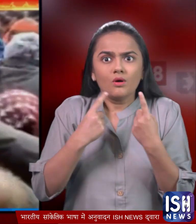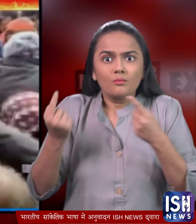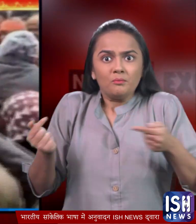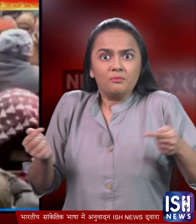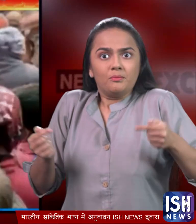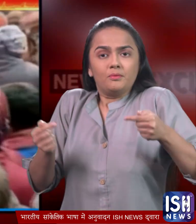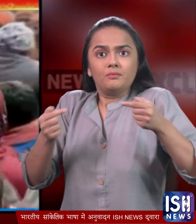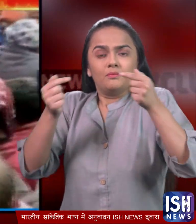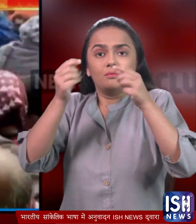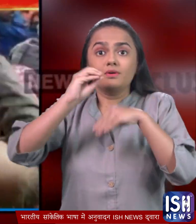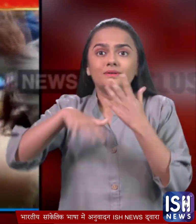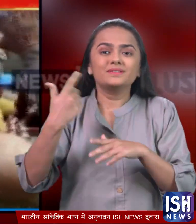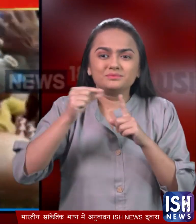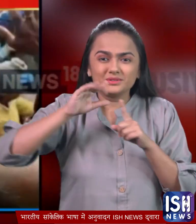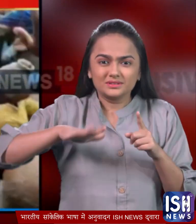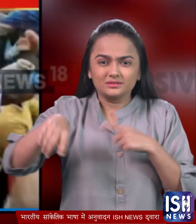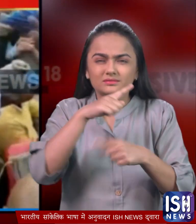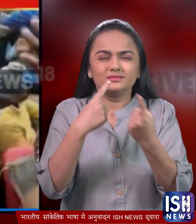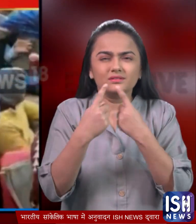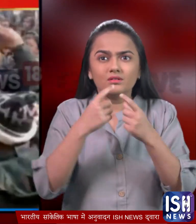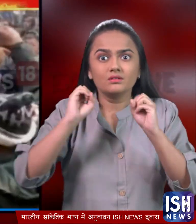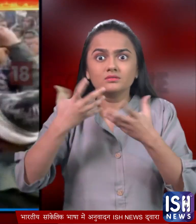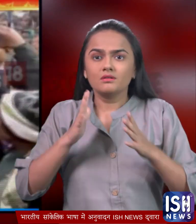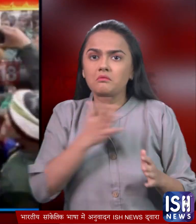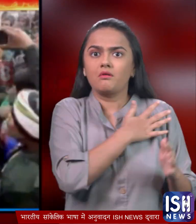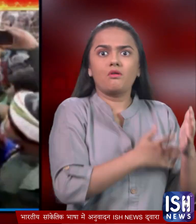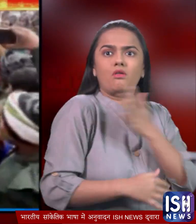पंचायत के आवास सहायक के साथ धक्का मुक्की और मारपीट शुरू कर दी।